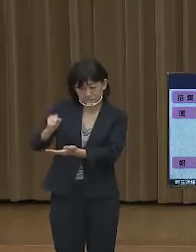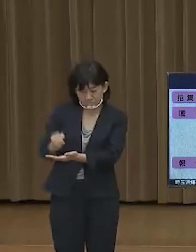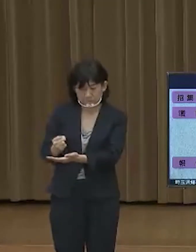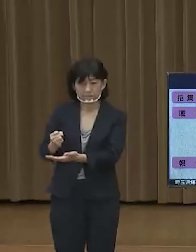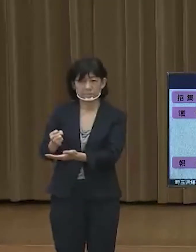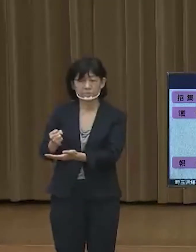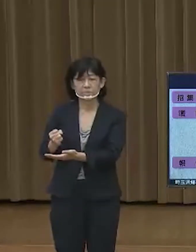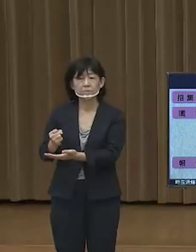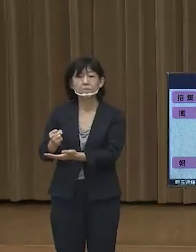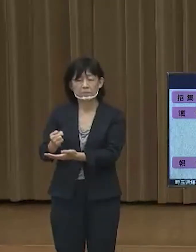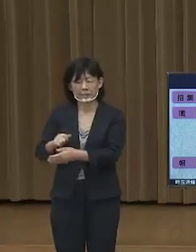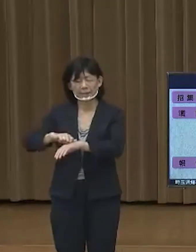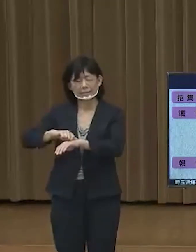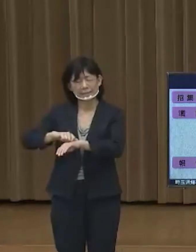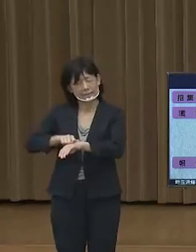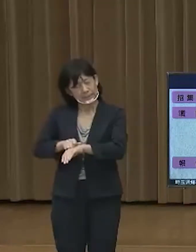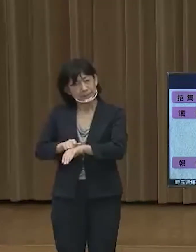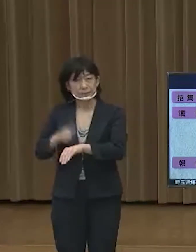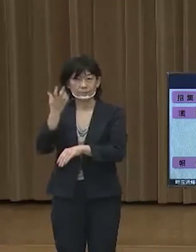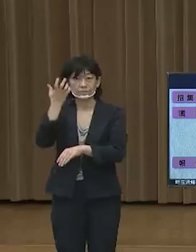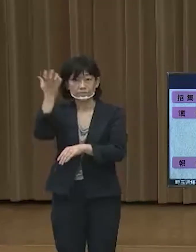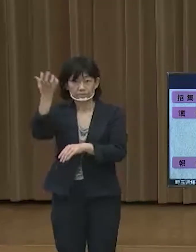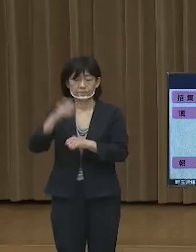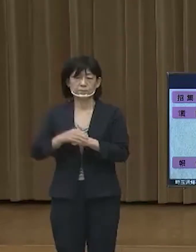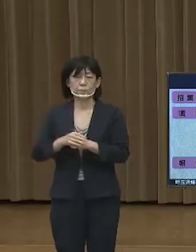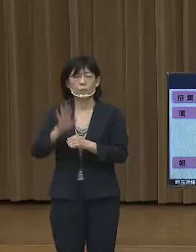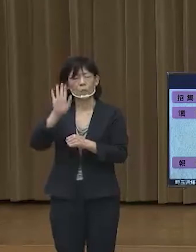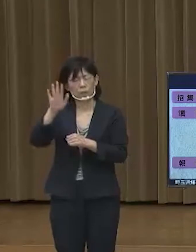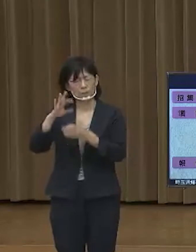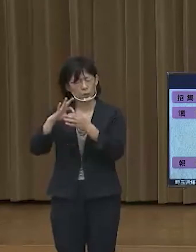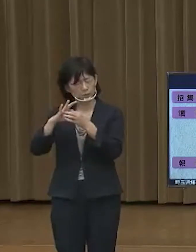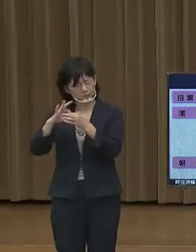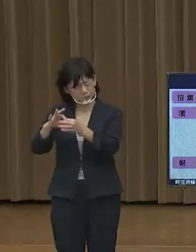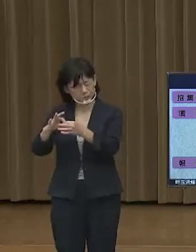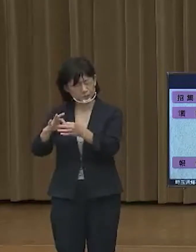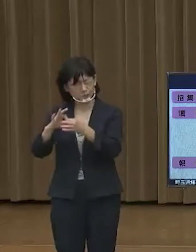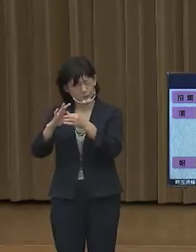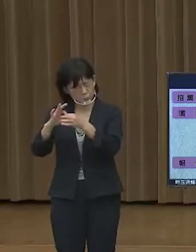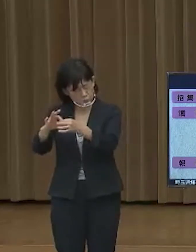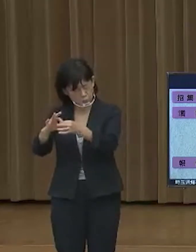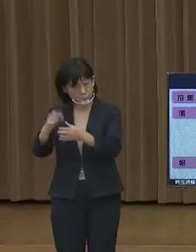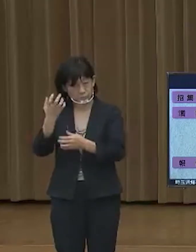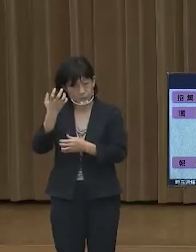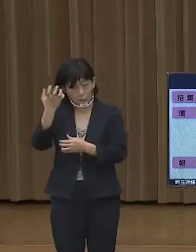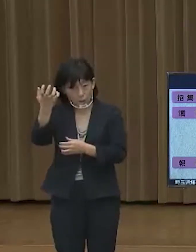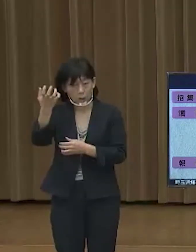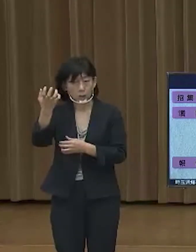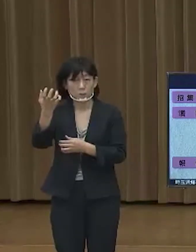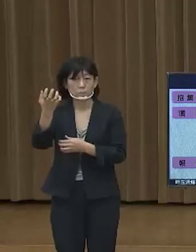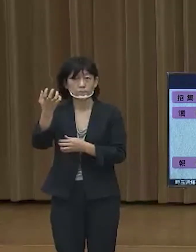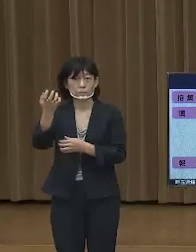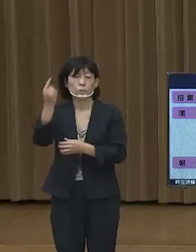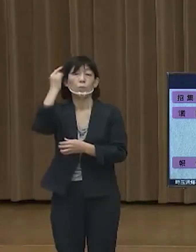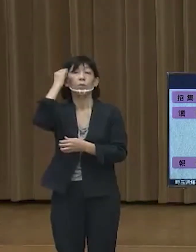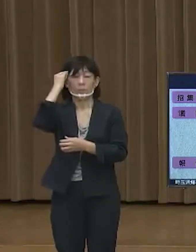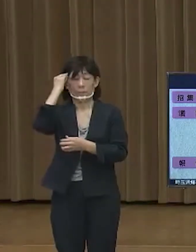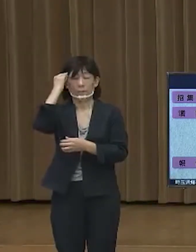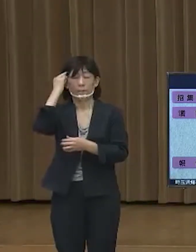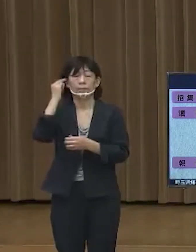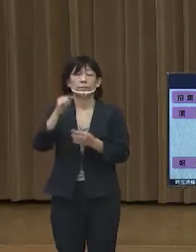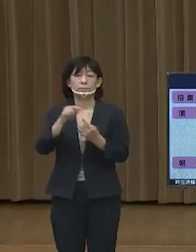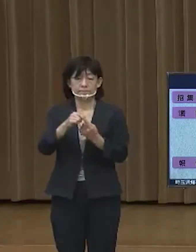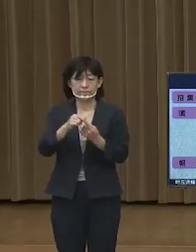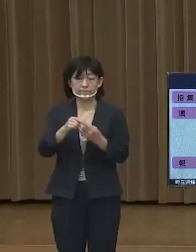て、これは厳しいものがあるし、今後もしばらく厳しい状況が続くであろうということが一つ目であります